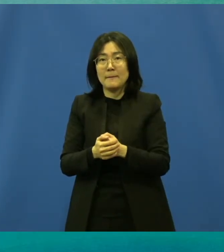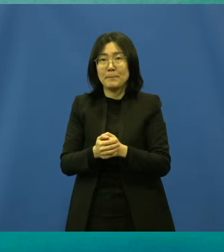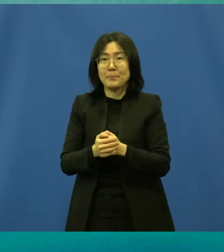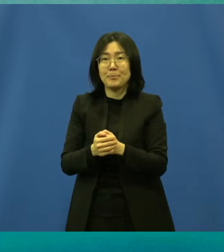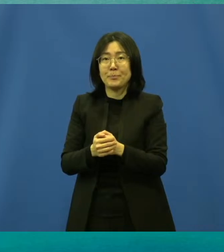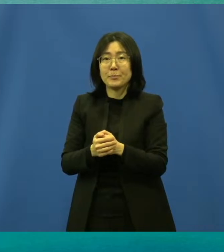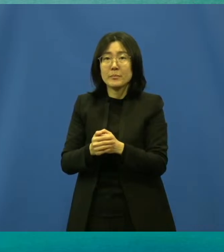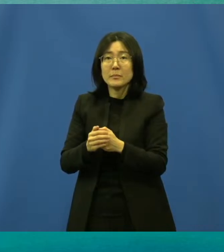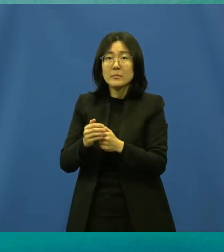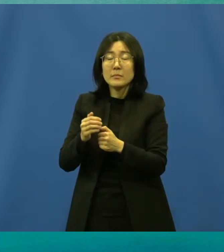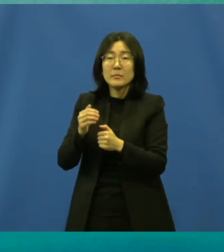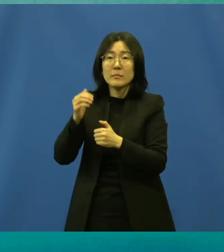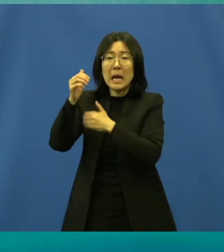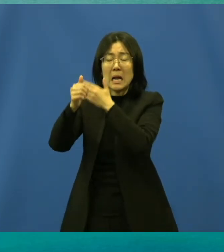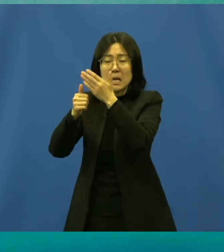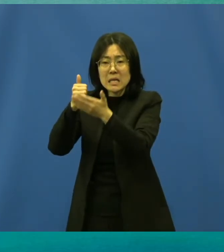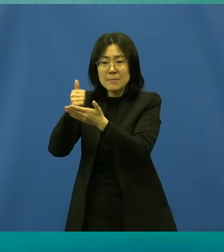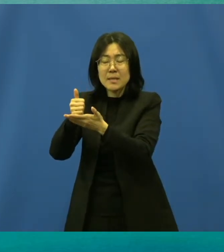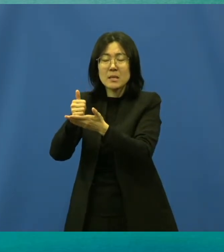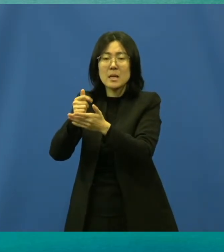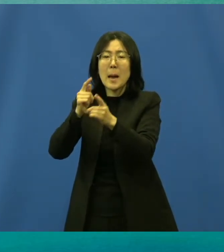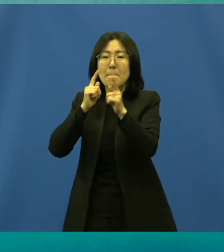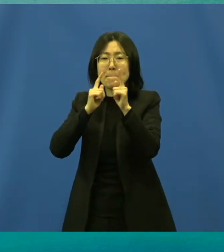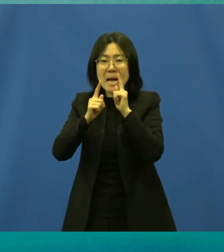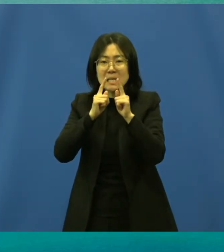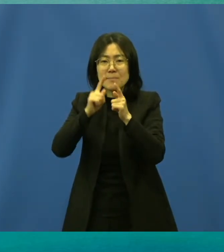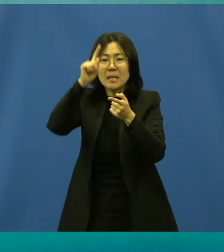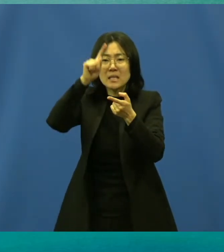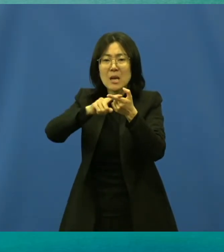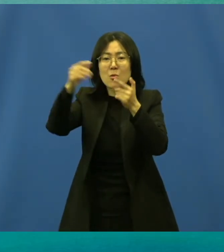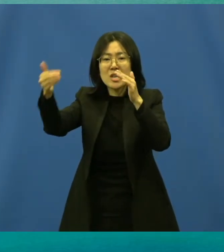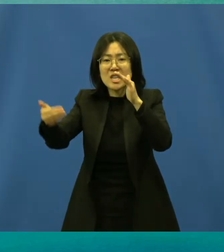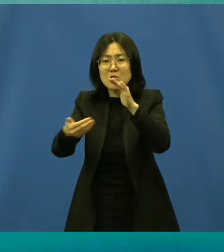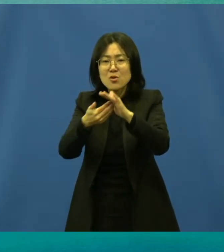말씀에 대한 경청의 태도를 가져야 돼요.